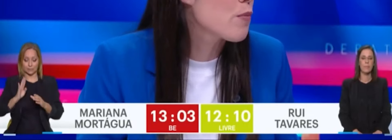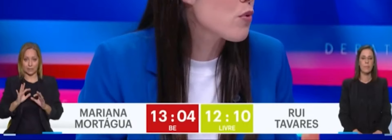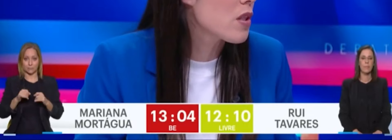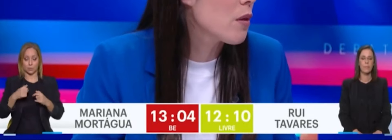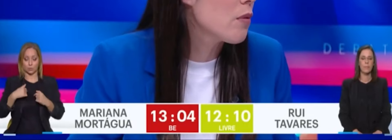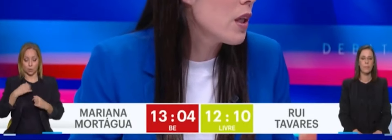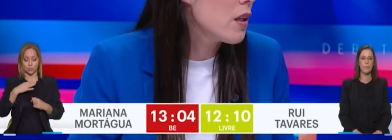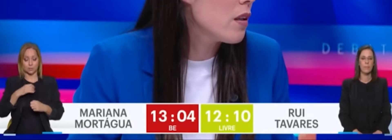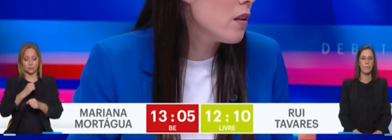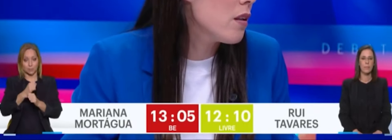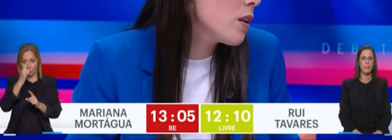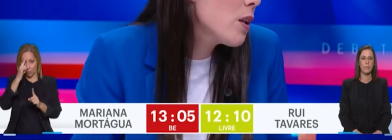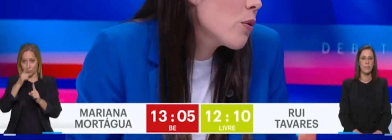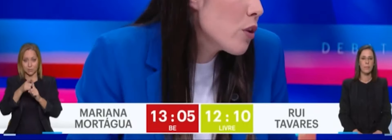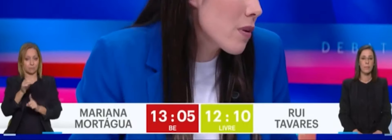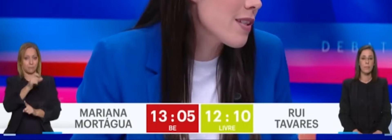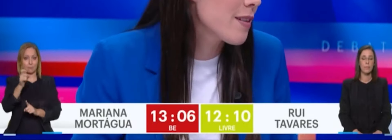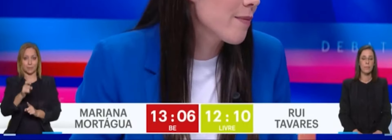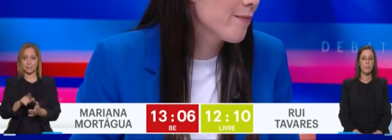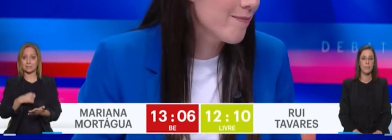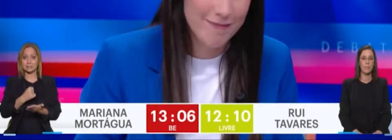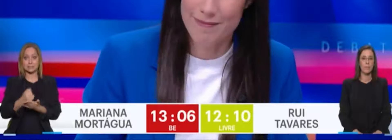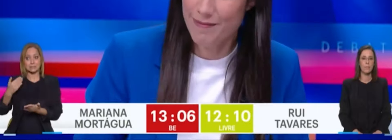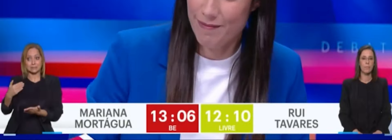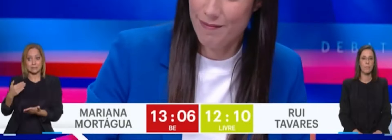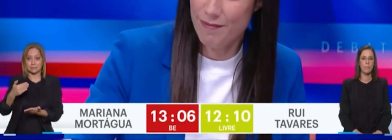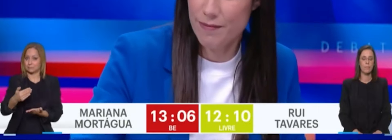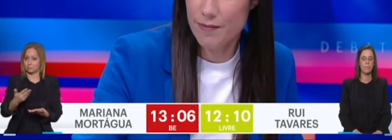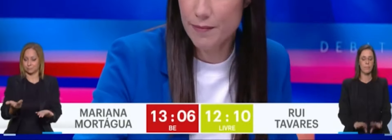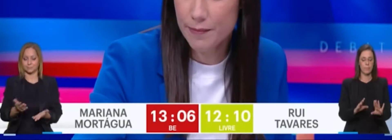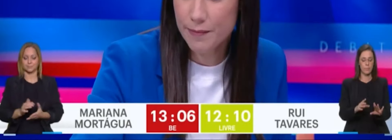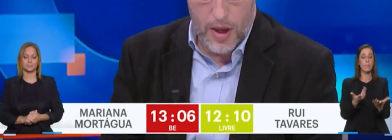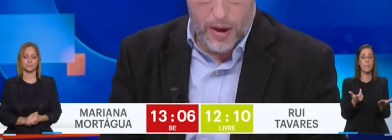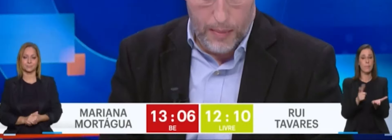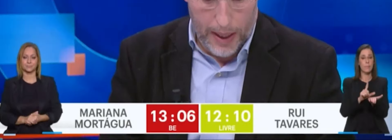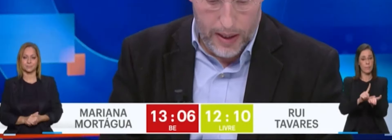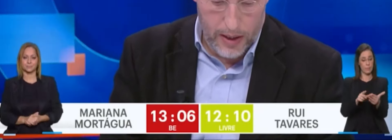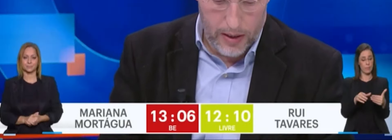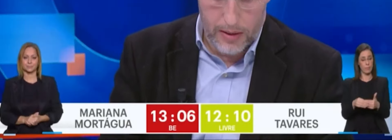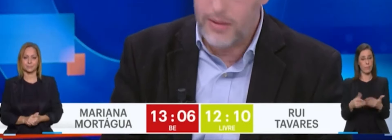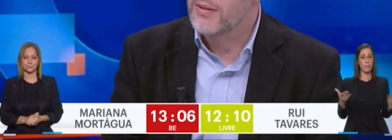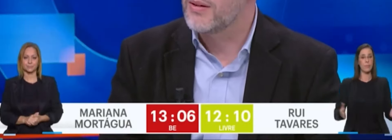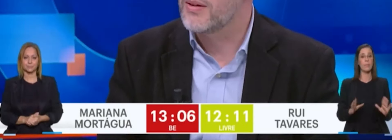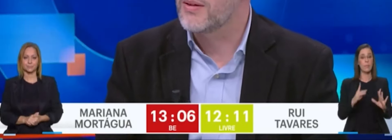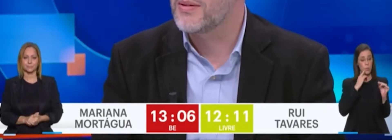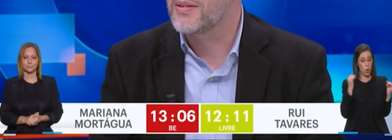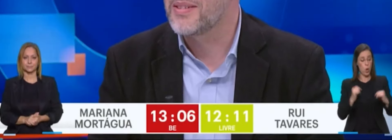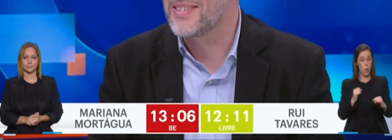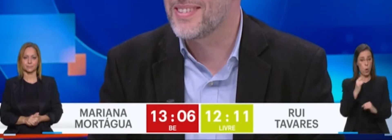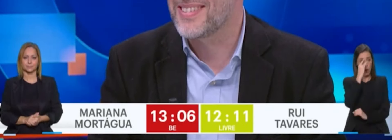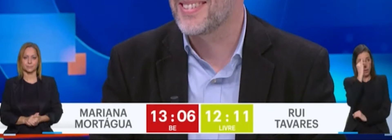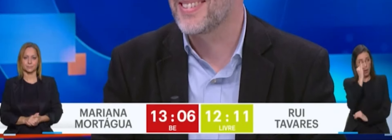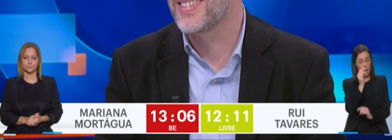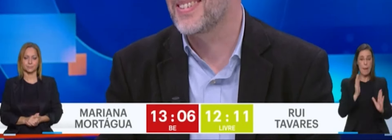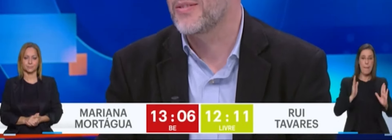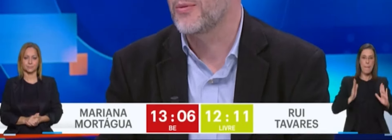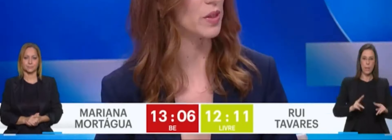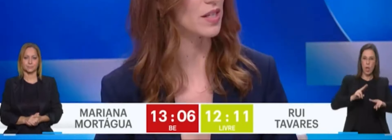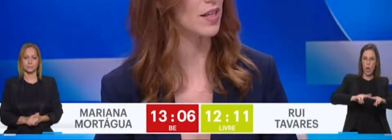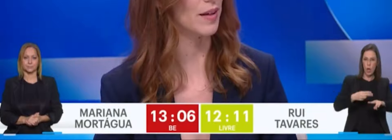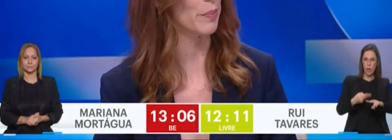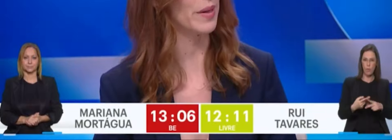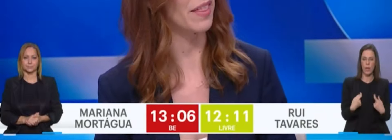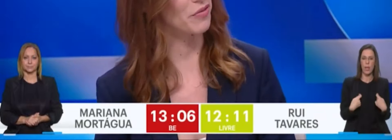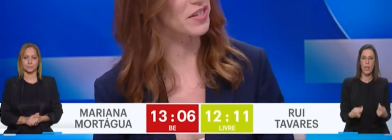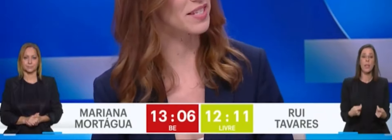a nossa pos posição e e continua a ser Rui Tavares bem concorda com a ideia de que é preciso reforçar a